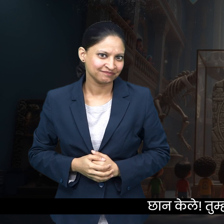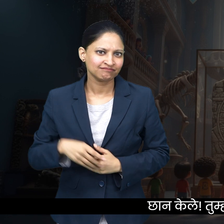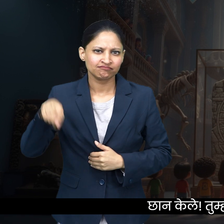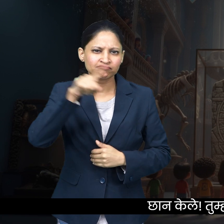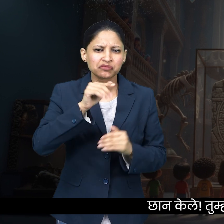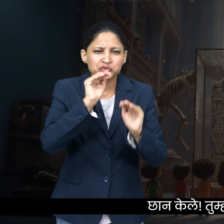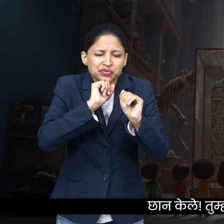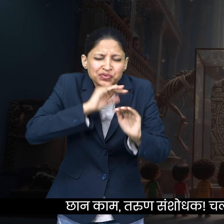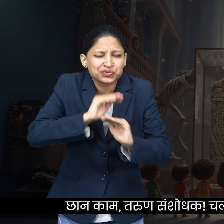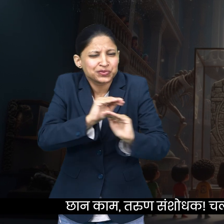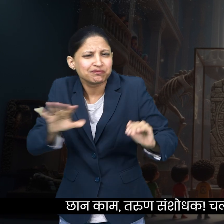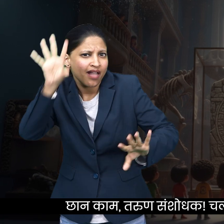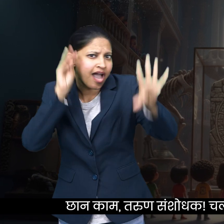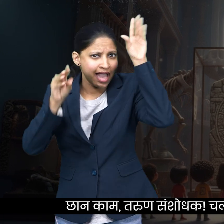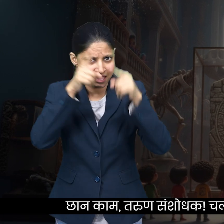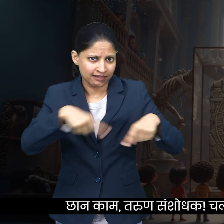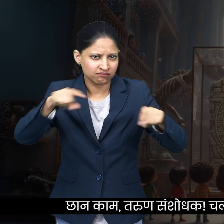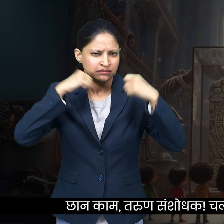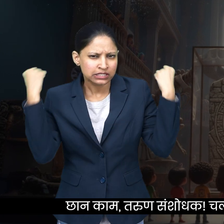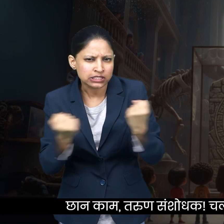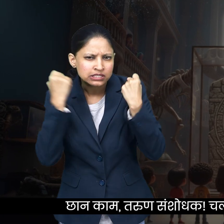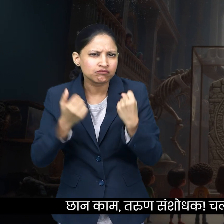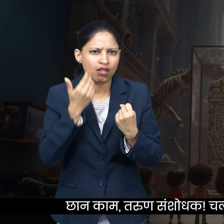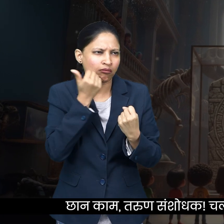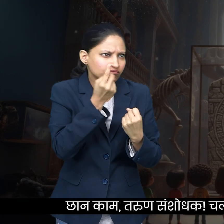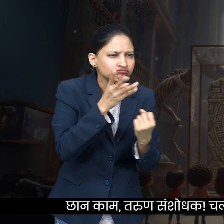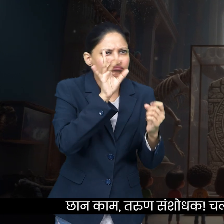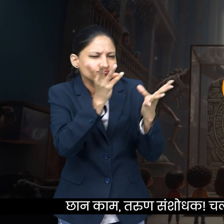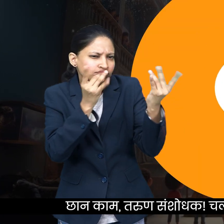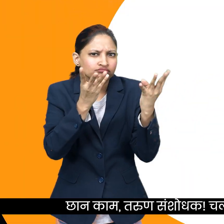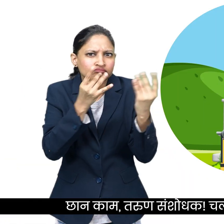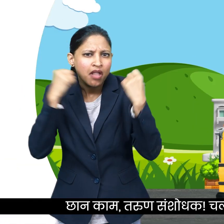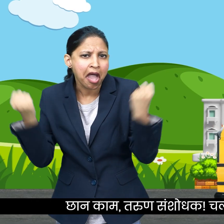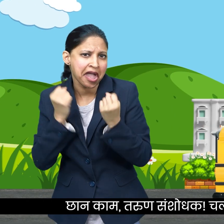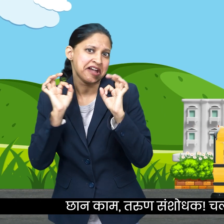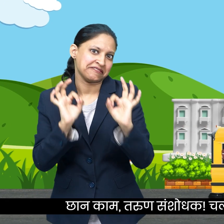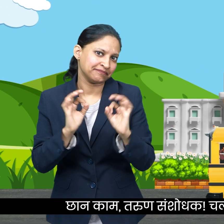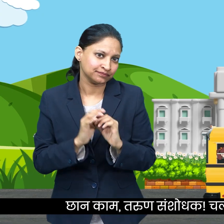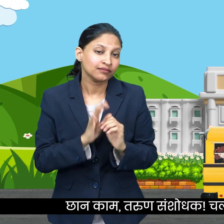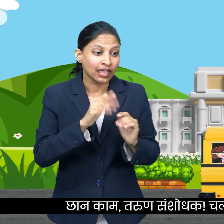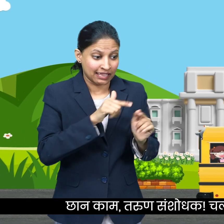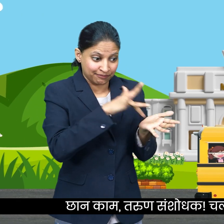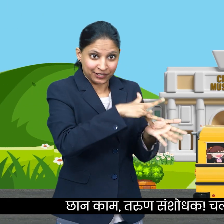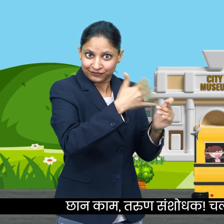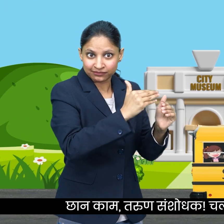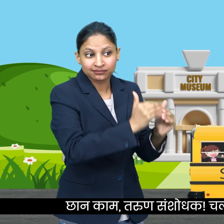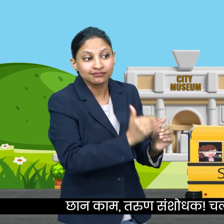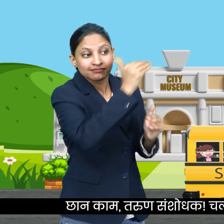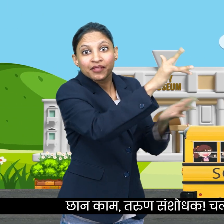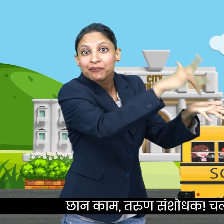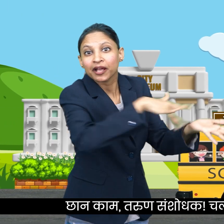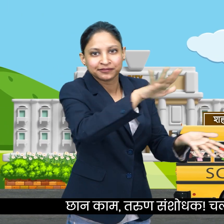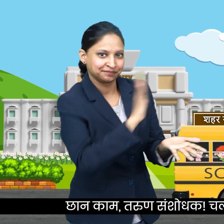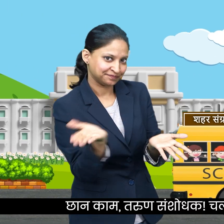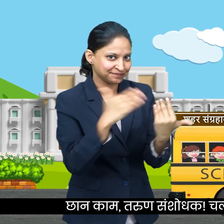देखील सापडला. छान काम, तरुण संशोधक. चला आपल्या पुढच्या